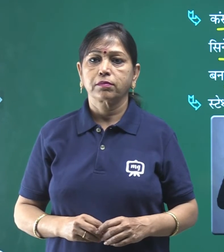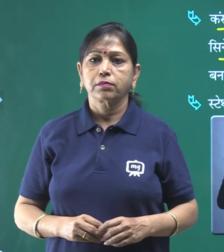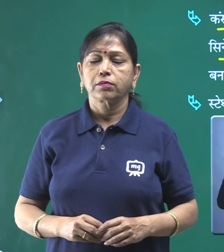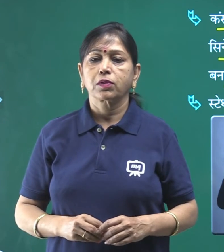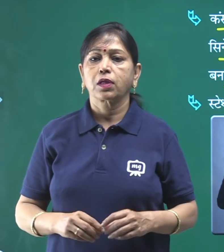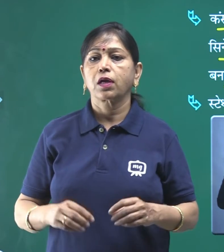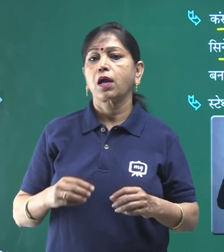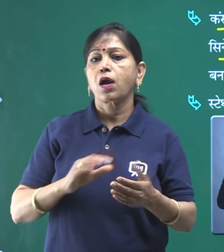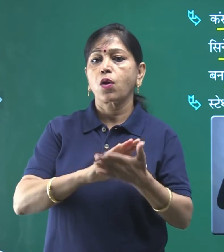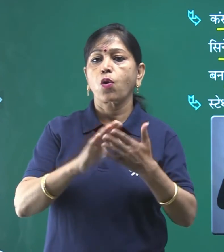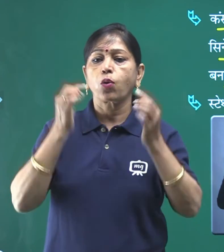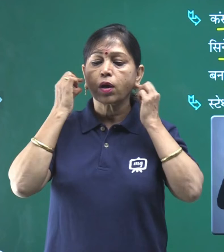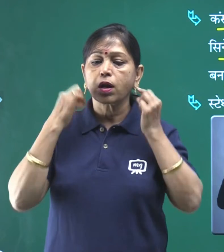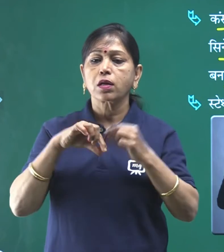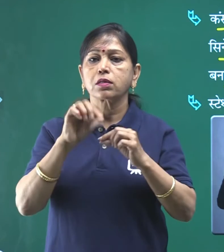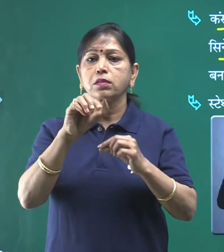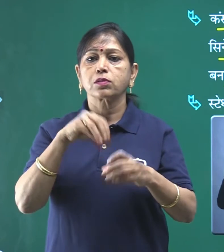स्टेथोस्कोप में